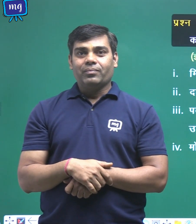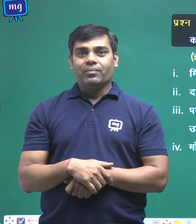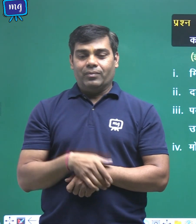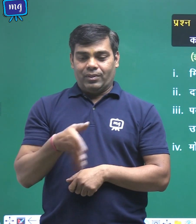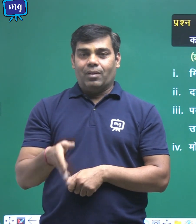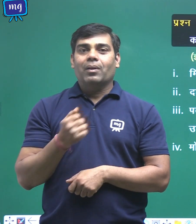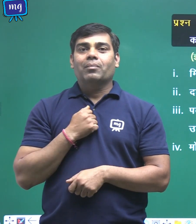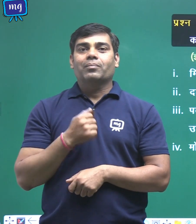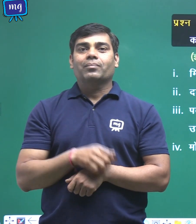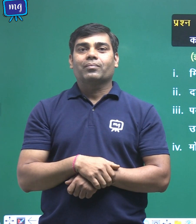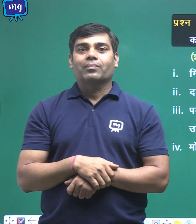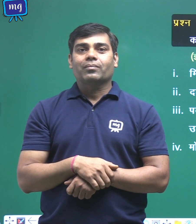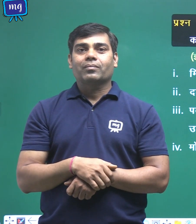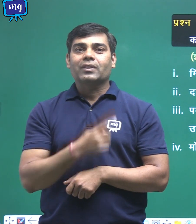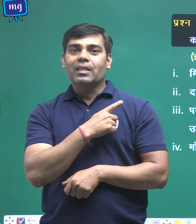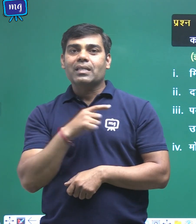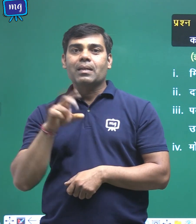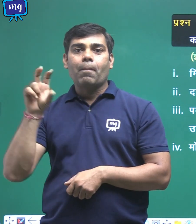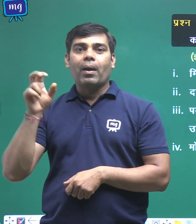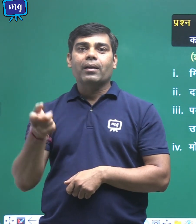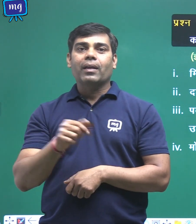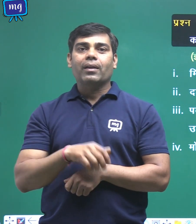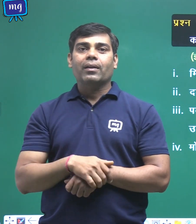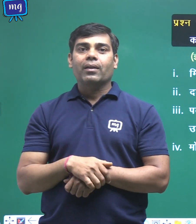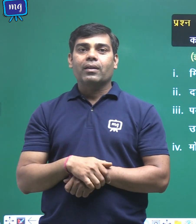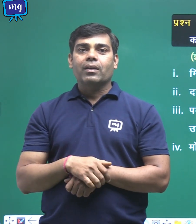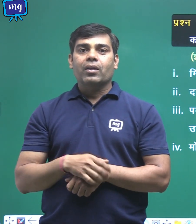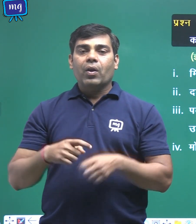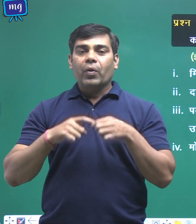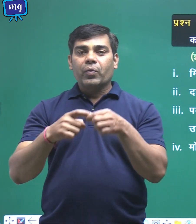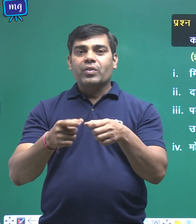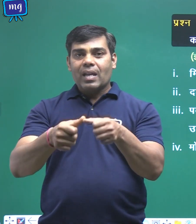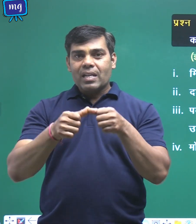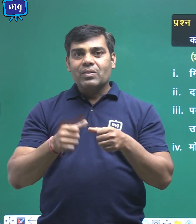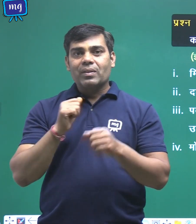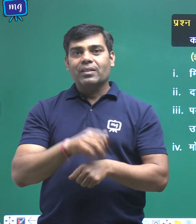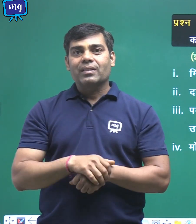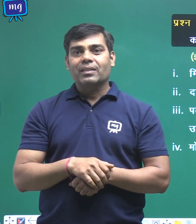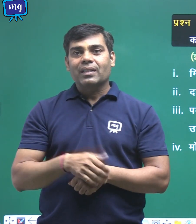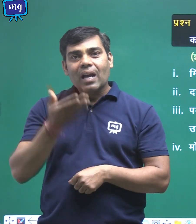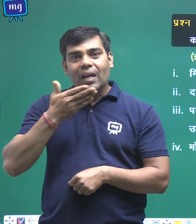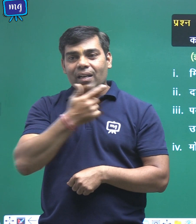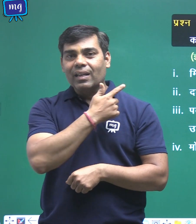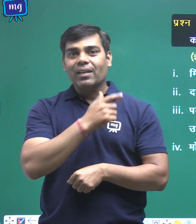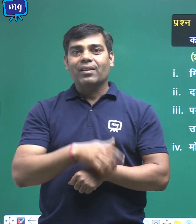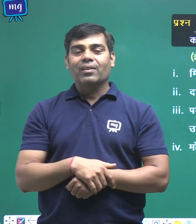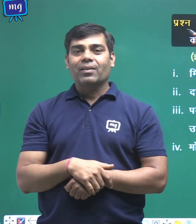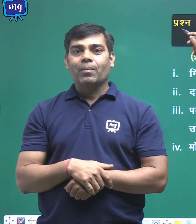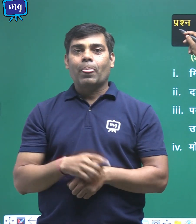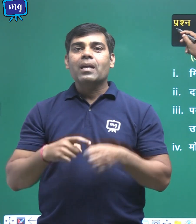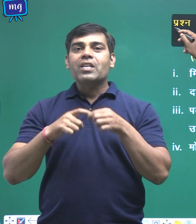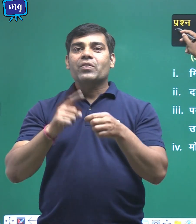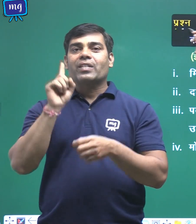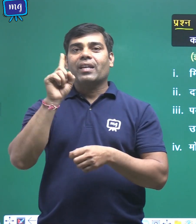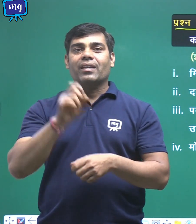अब हम इस पाठ के प्रश्न उत्तर करेंगे। प्रश्न